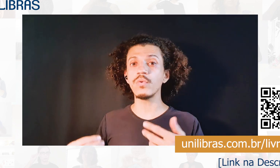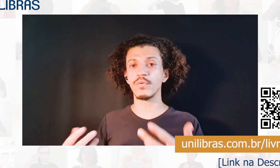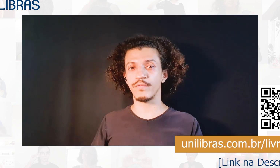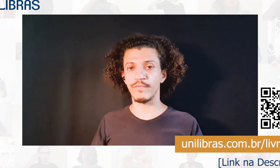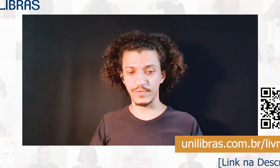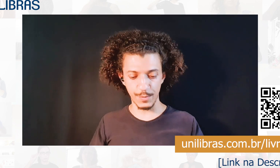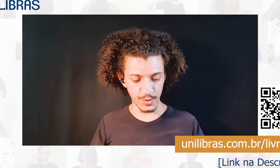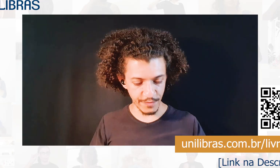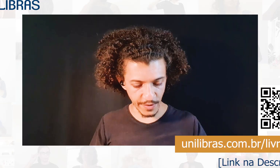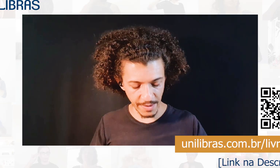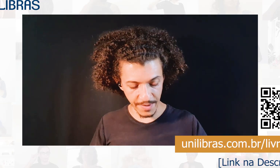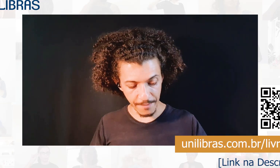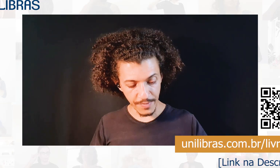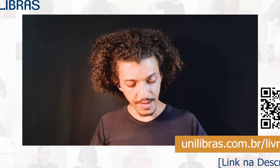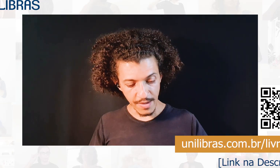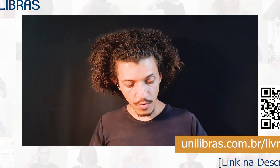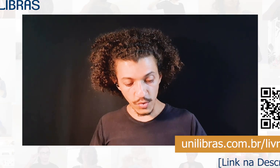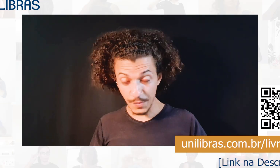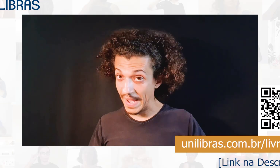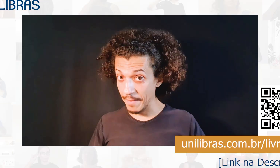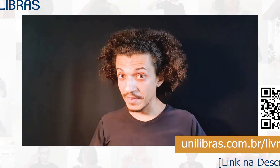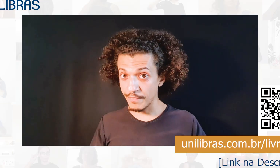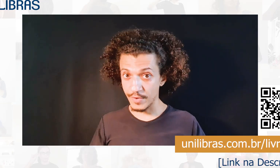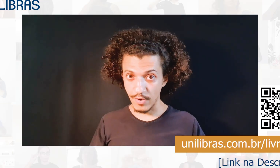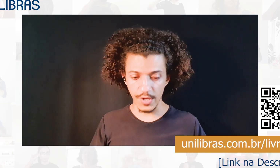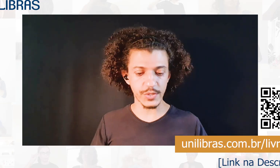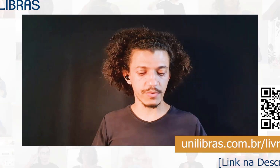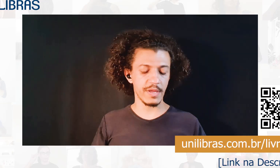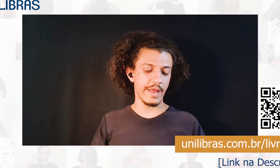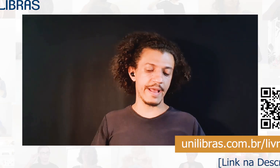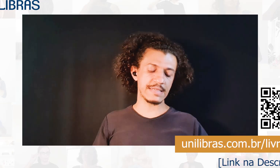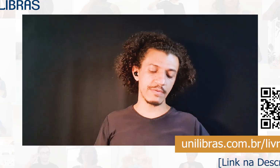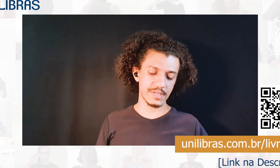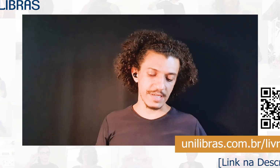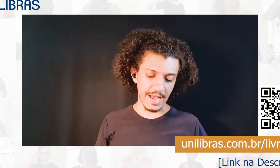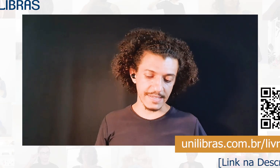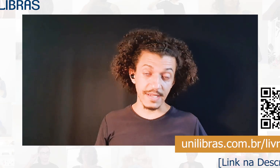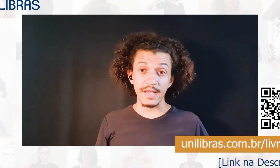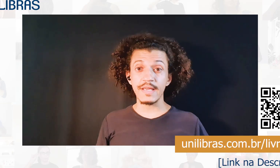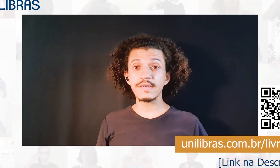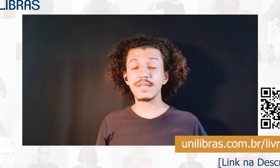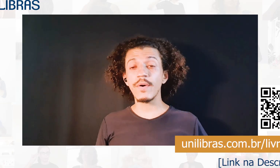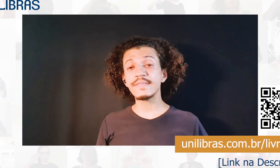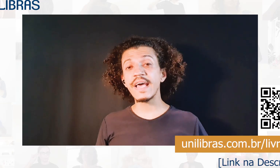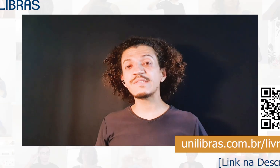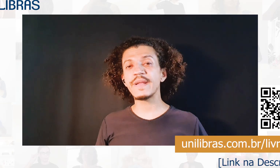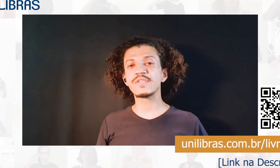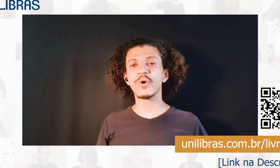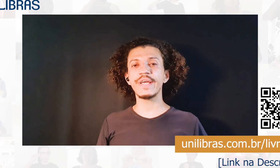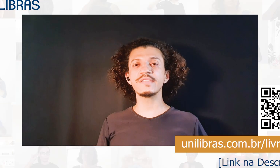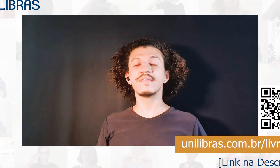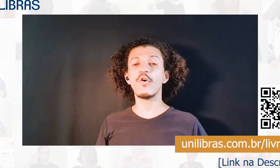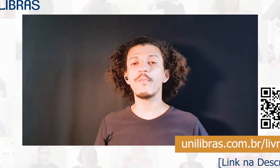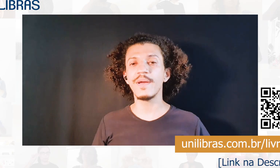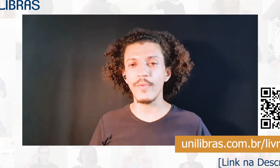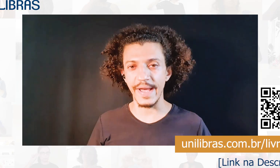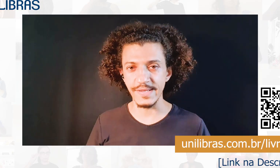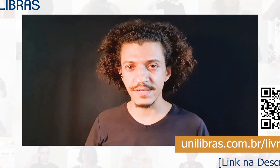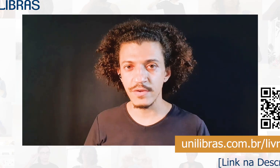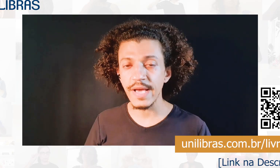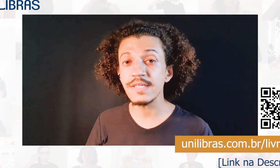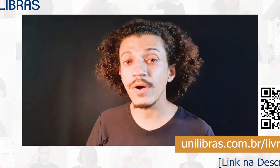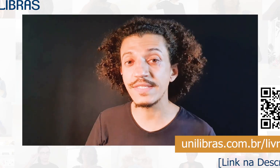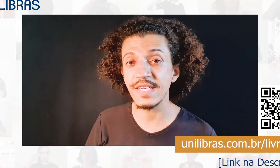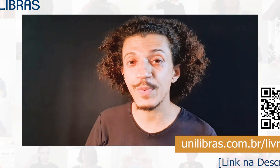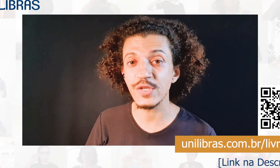um outro tipo de fonema, ou de parâmetro fonológico nas línguas de sinais, que são as expressões não